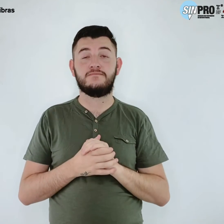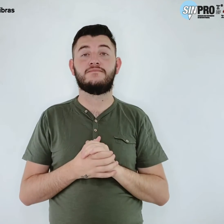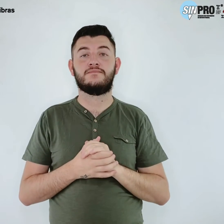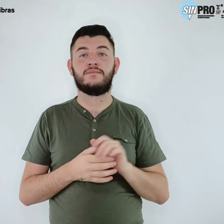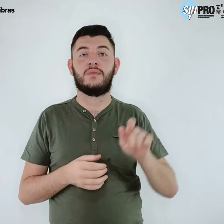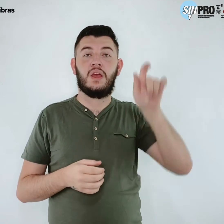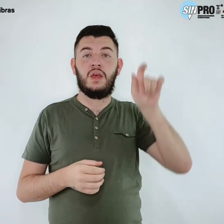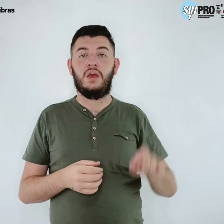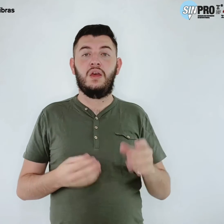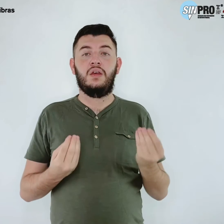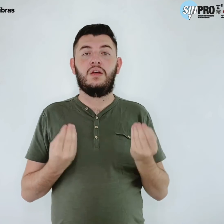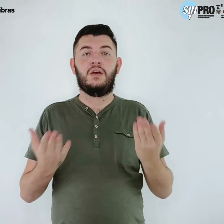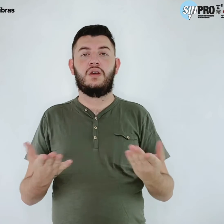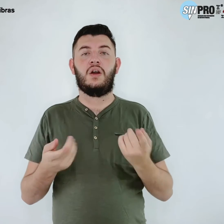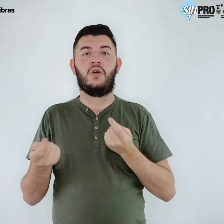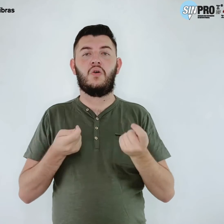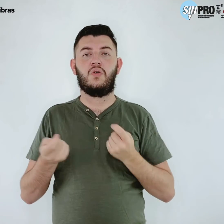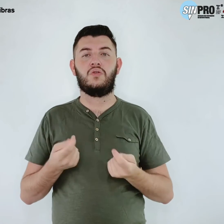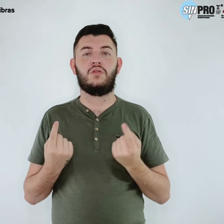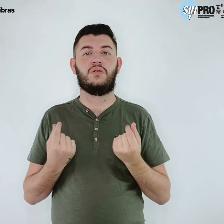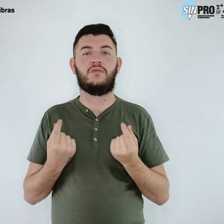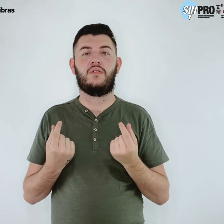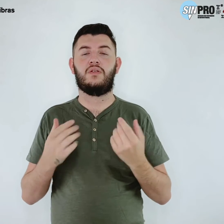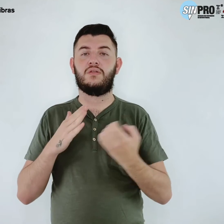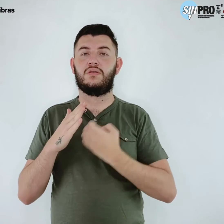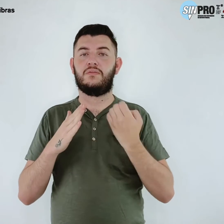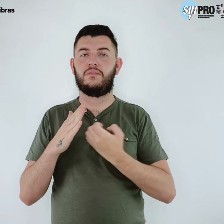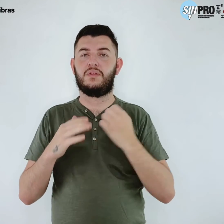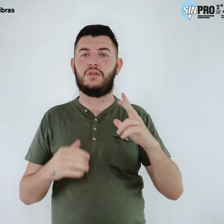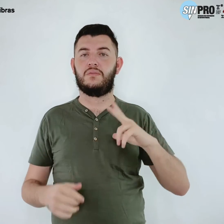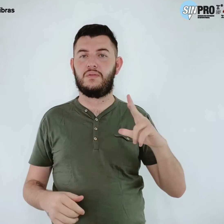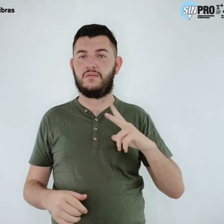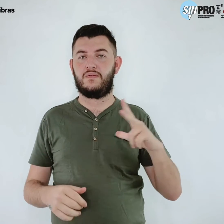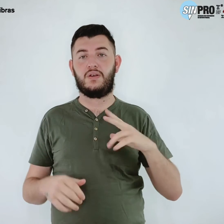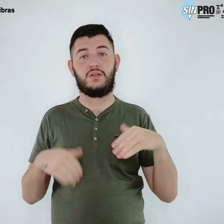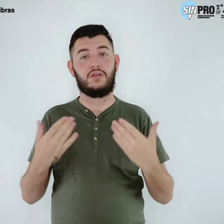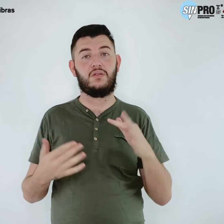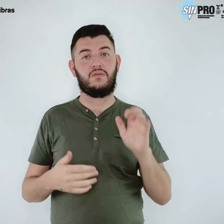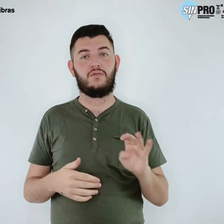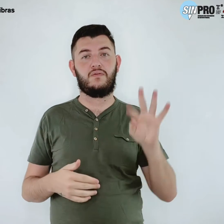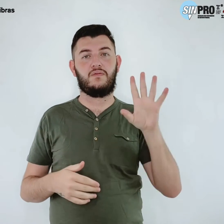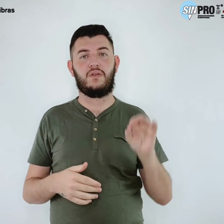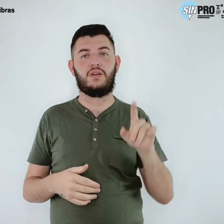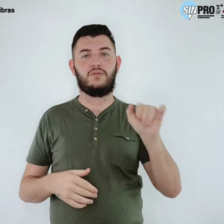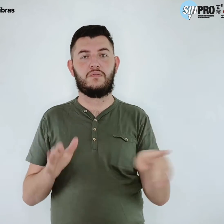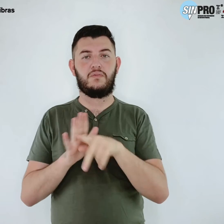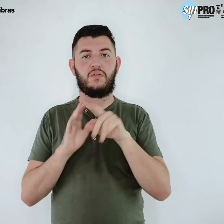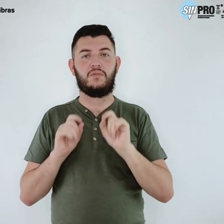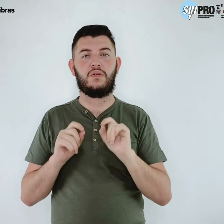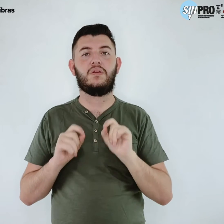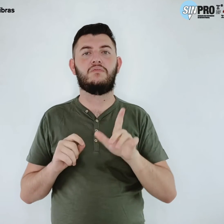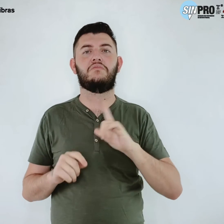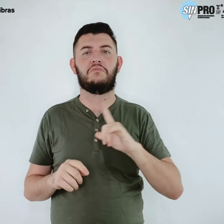Guedes. Ele entrega o controle de preços às empresas privadas. O fato é que os